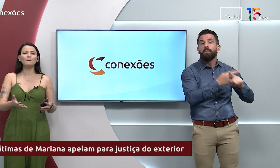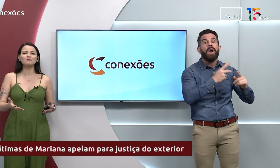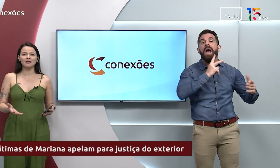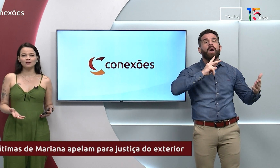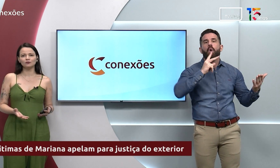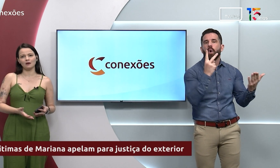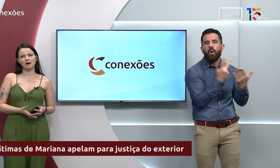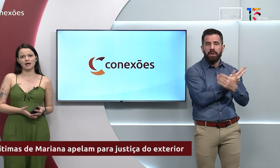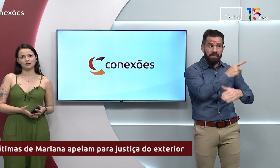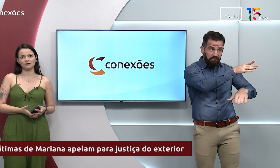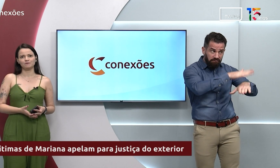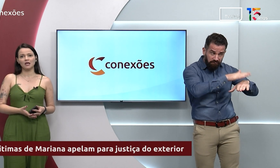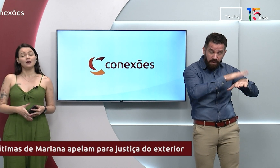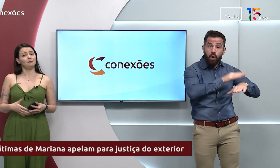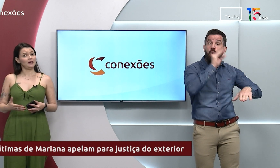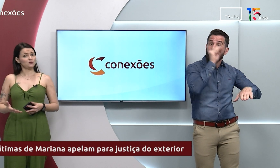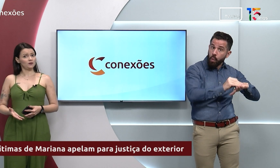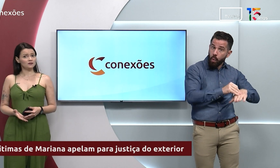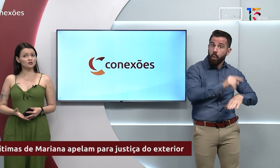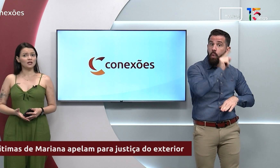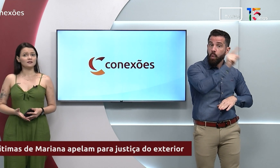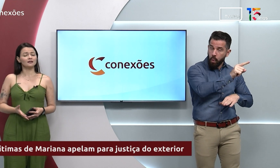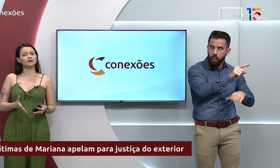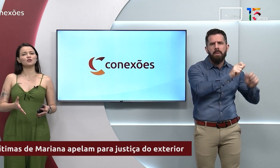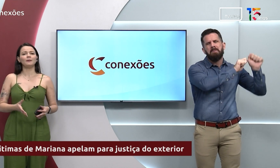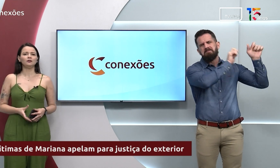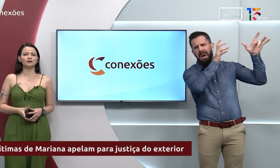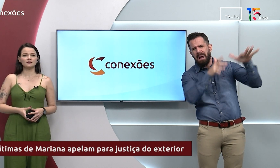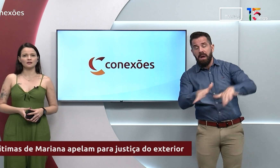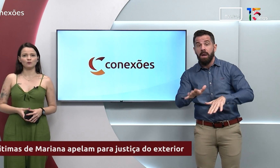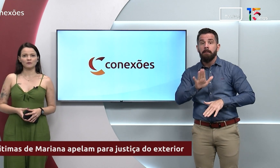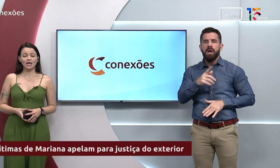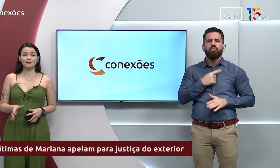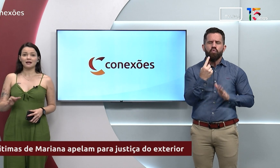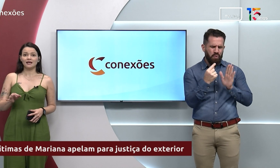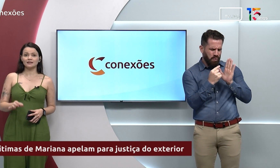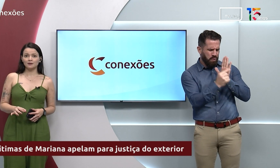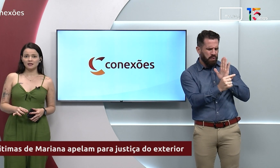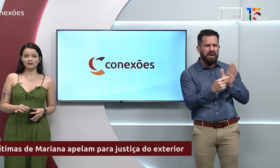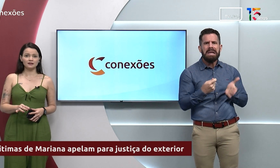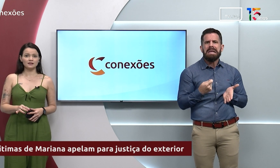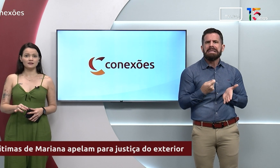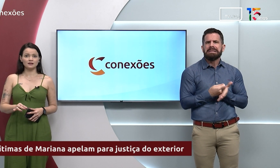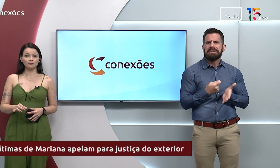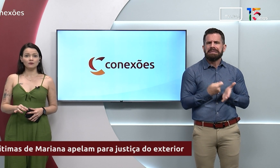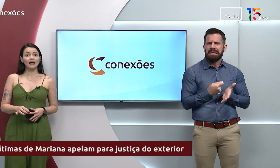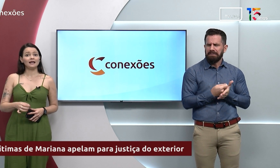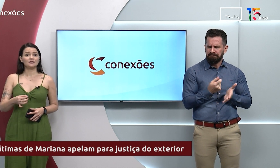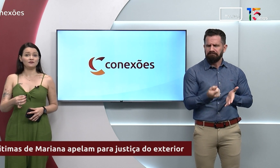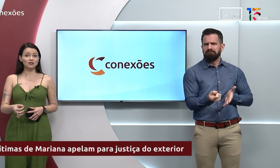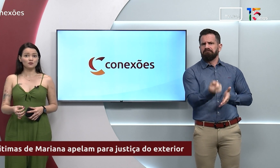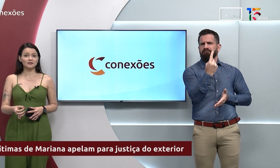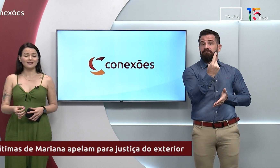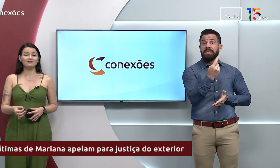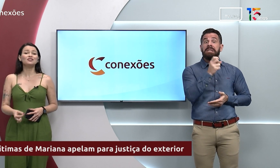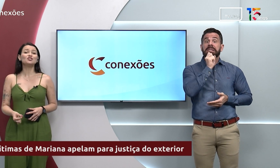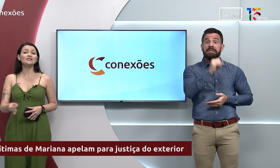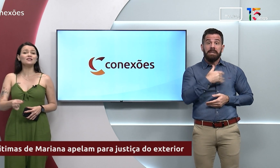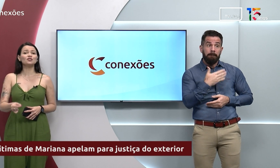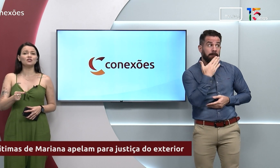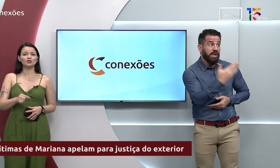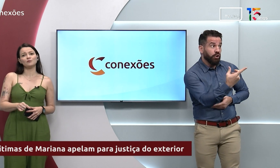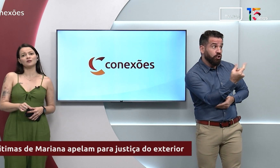pelo rompimento da barragem. Mais uma exigência tem chamado a atenção. Para receber indenização, as vítimas